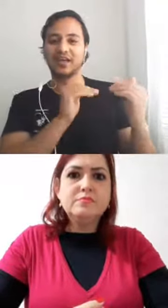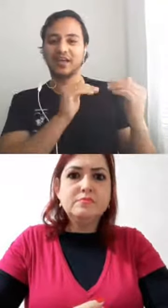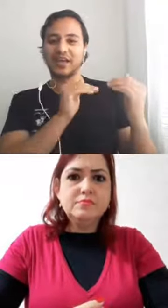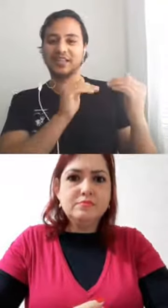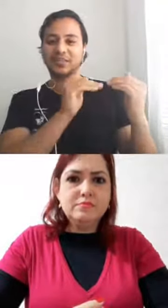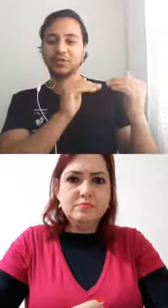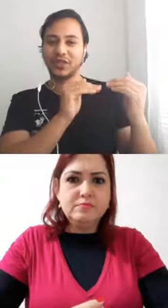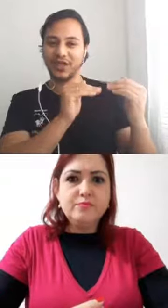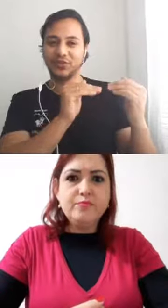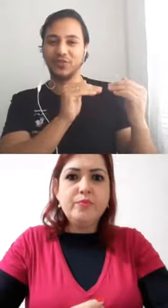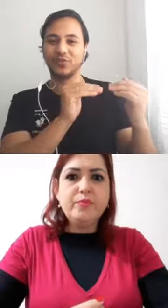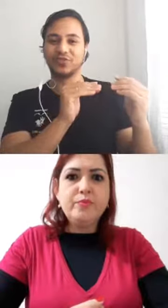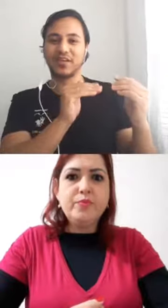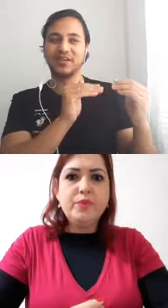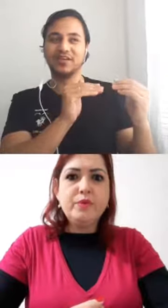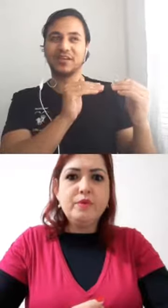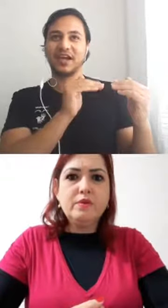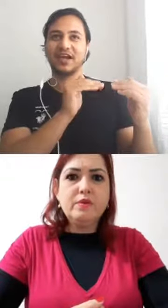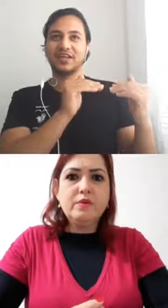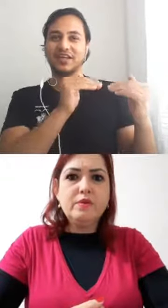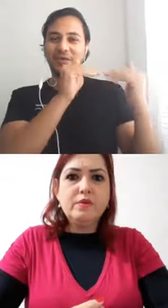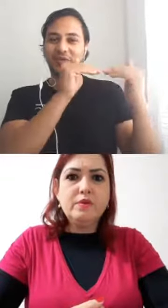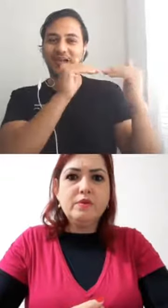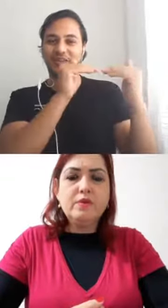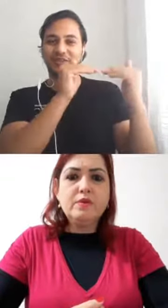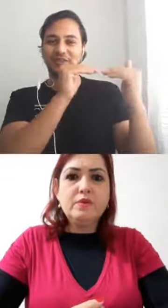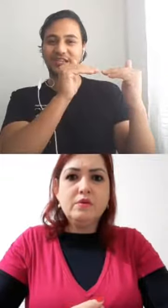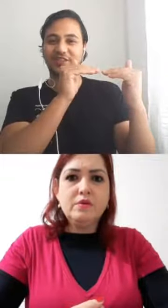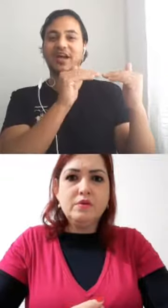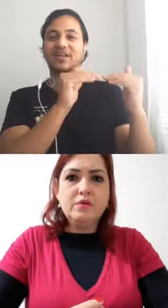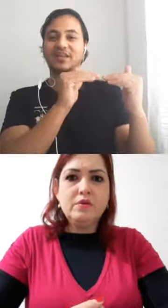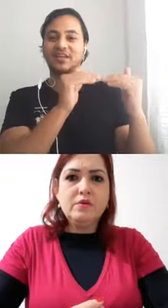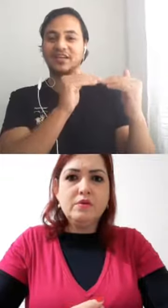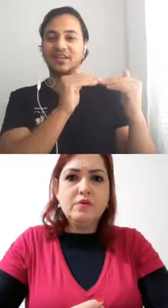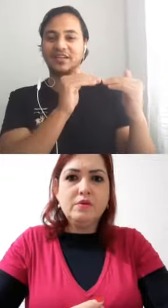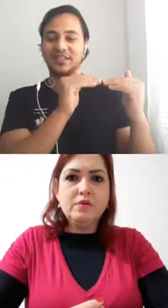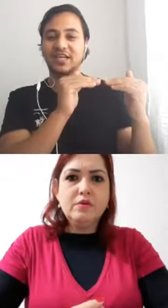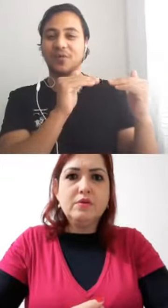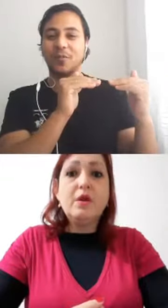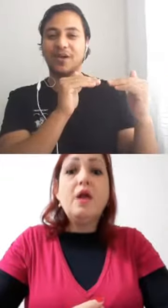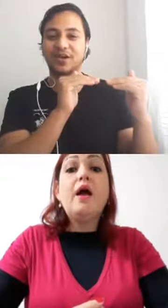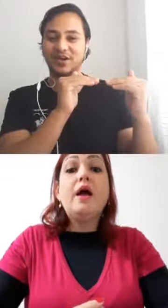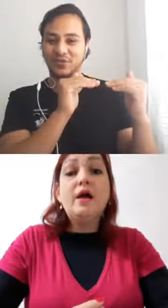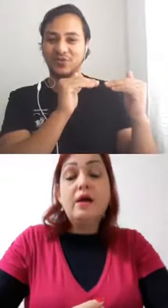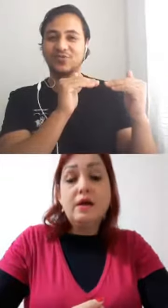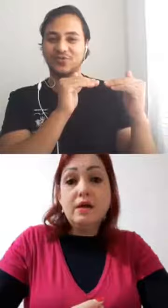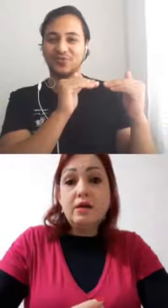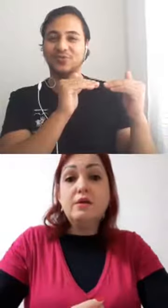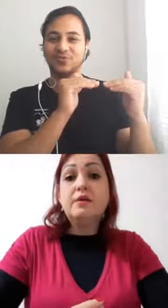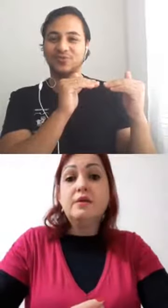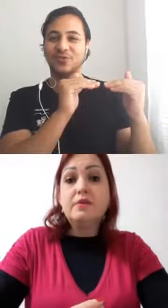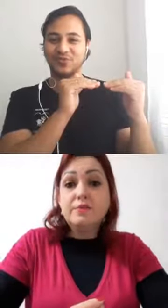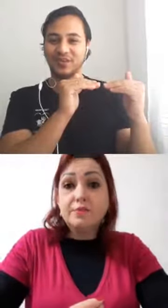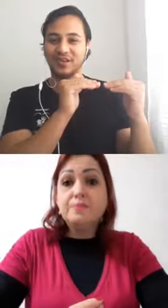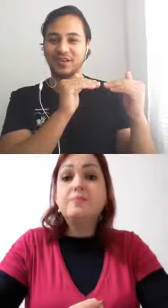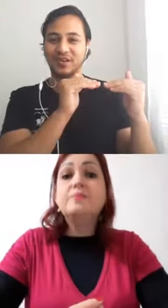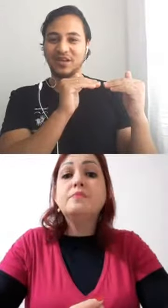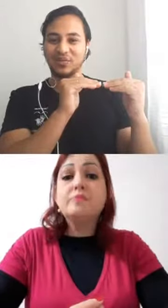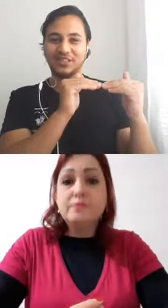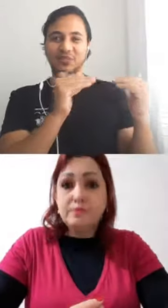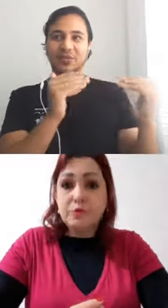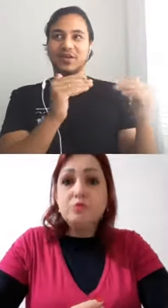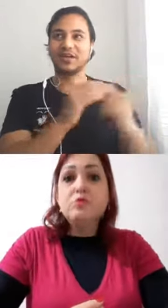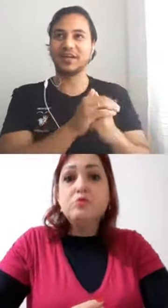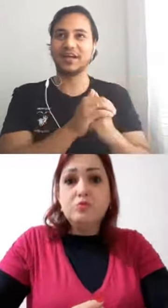consegue disputar ou não consegue ficar em equidade, não consegue ficar de estado igual para um ouvinte.